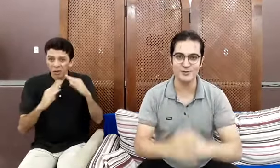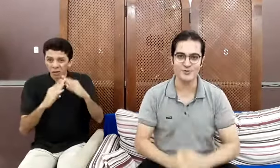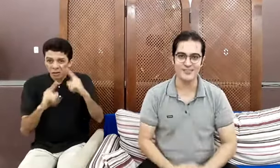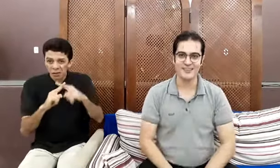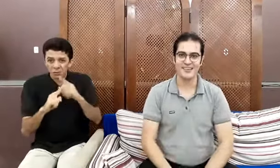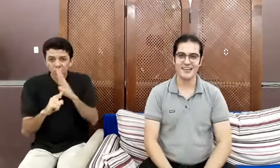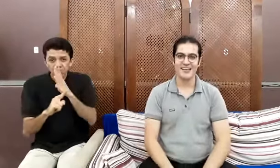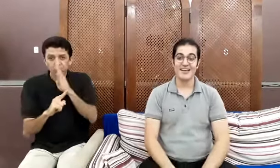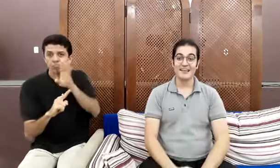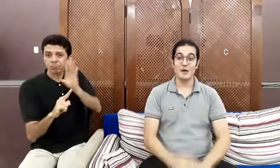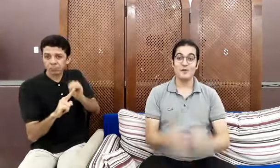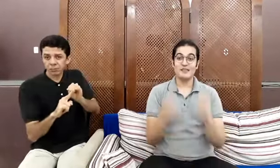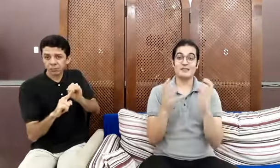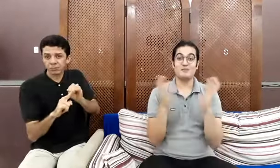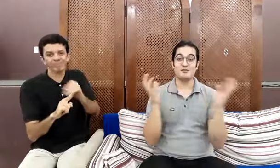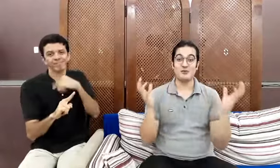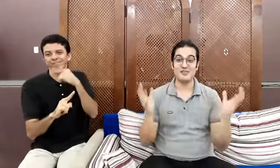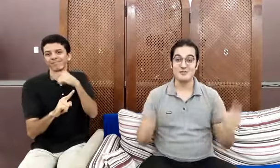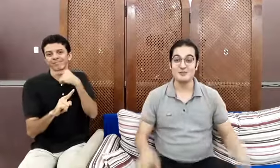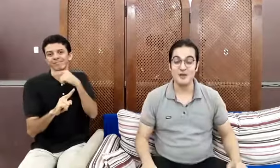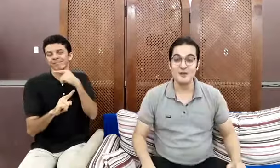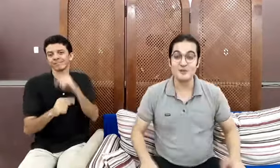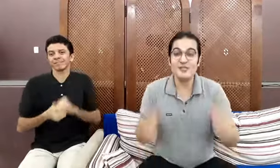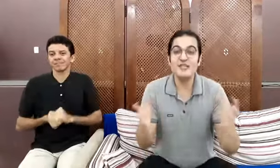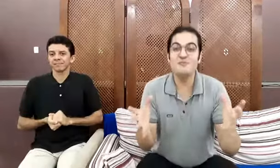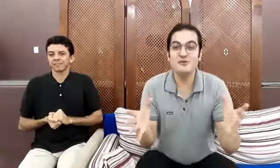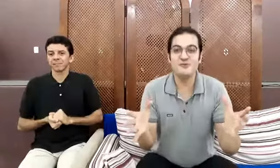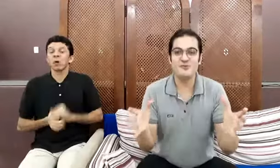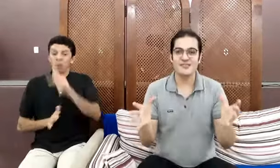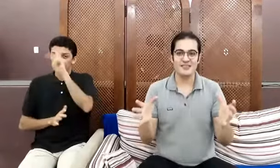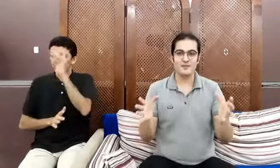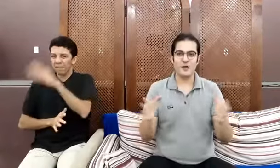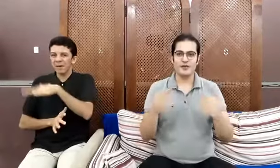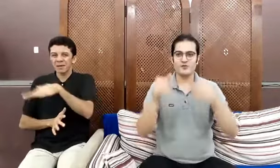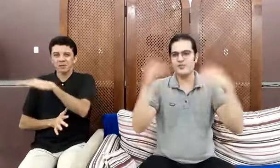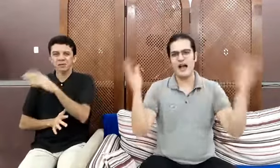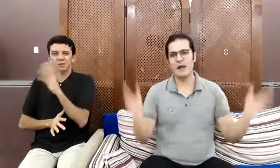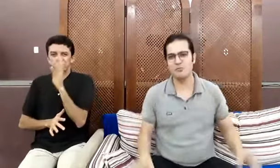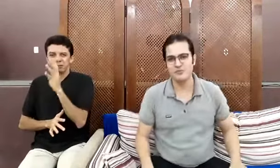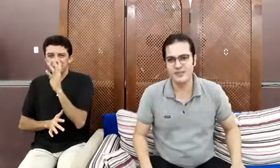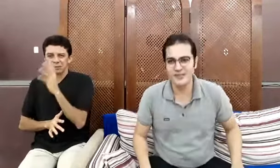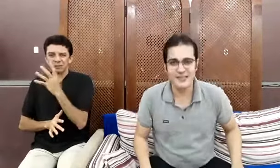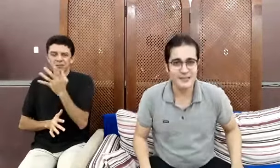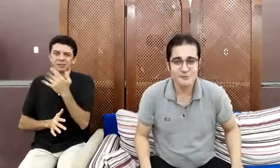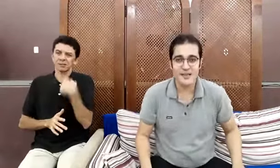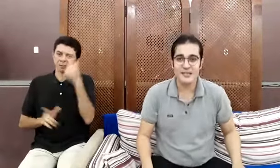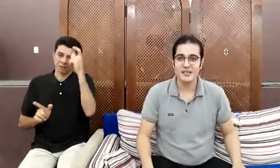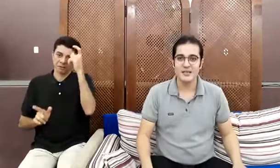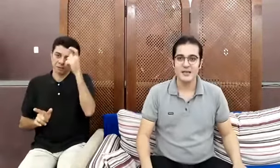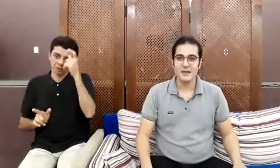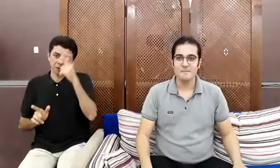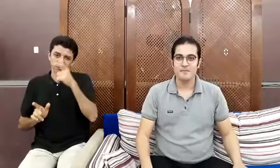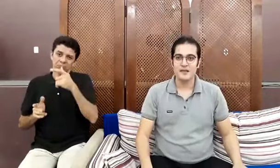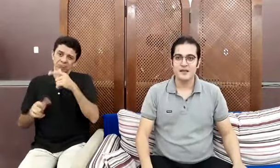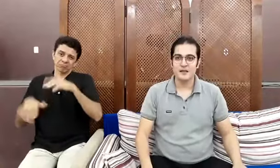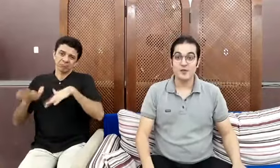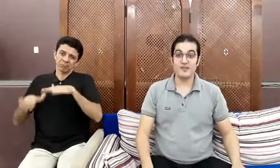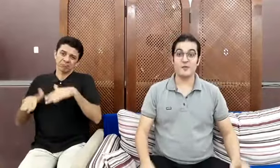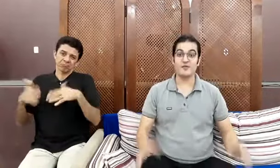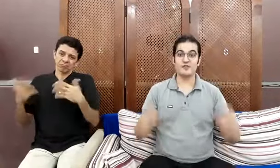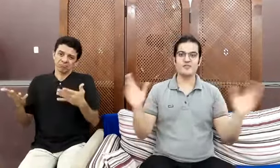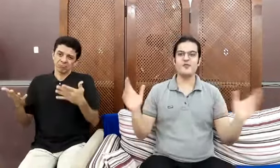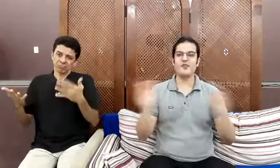Cristo. Talvez as pessoas, irmãos, talvez os ímpios, talvez o diabo, não sei,